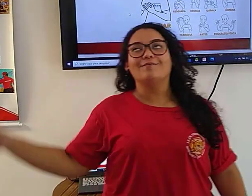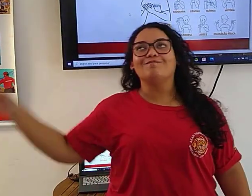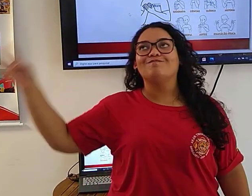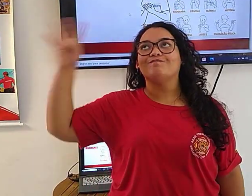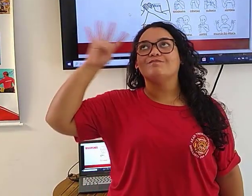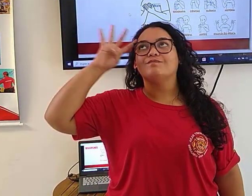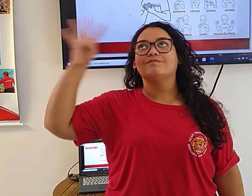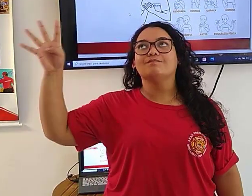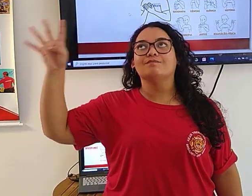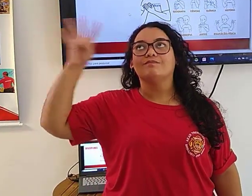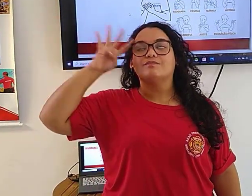Filosofia.